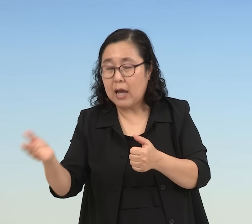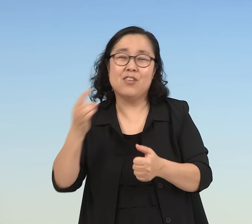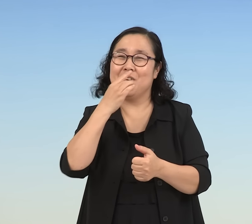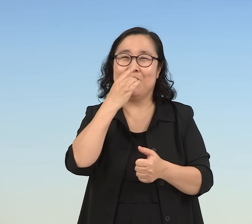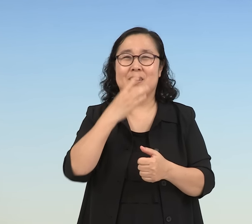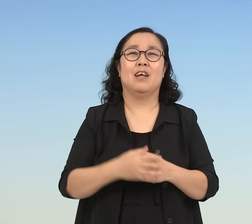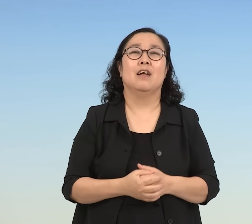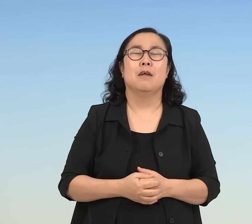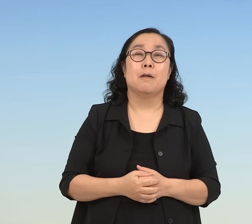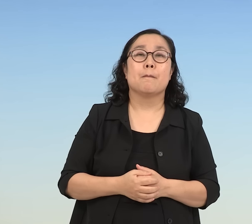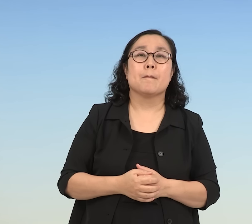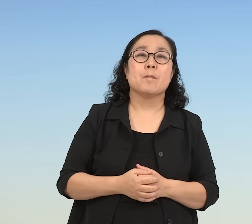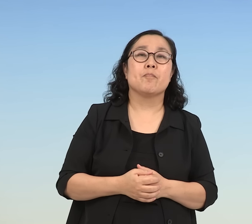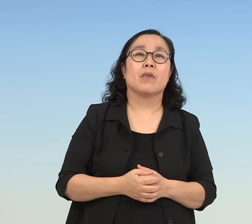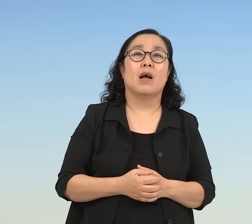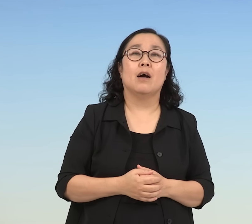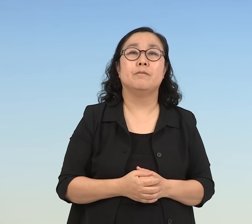되잖아요.